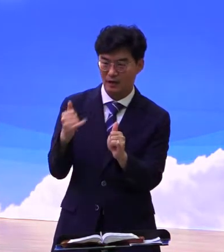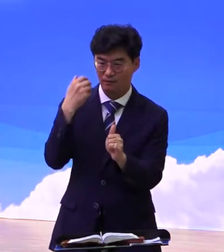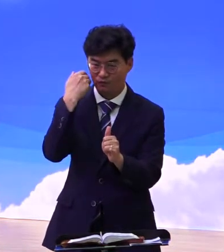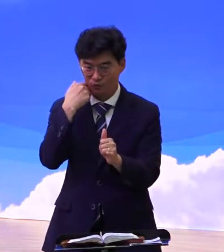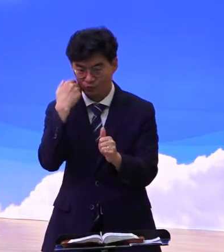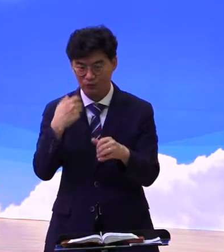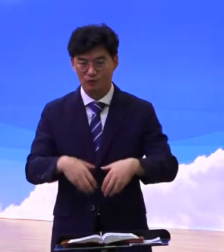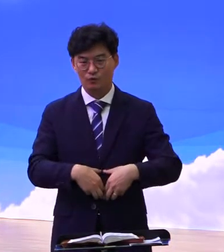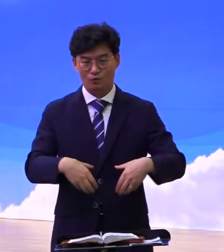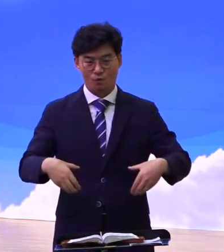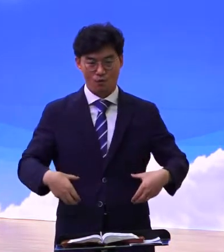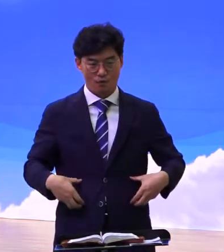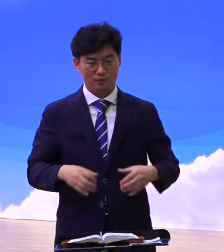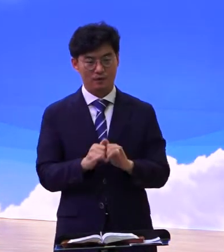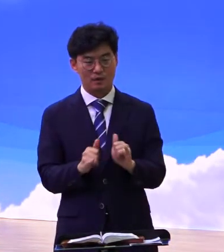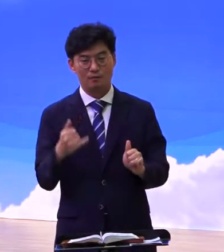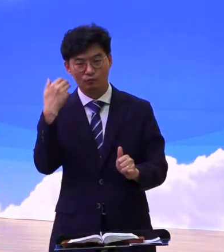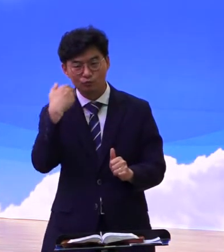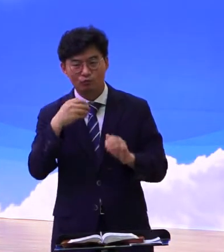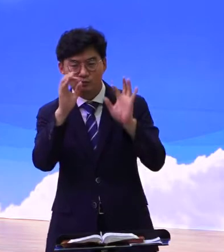당당하게 살아가기를 원하십니다.